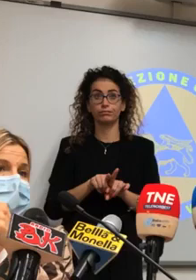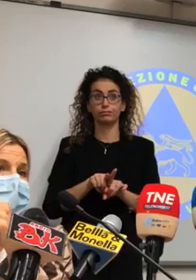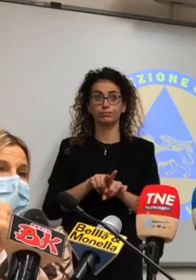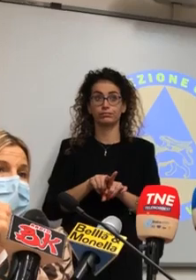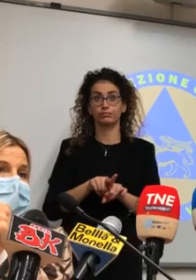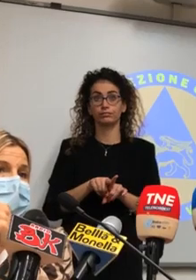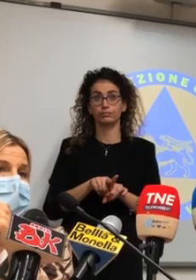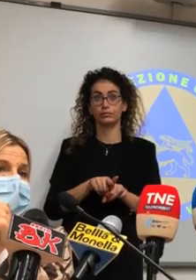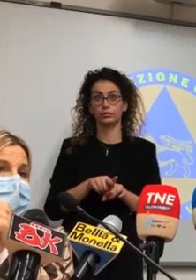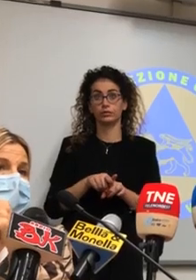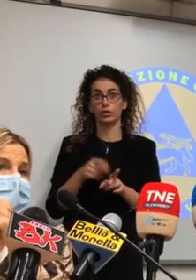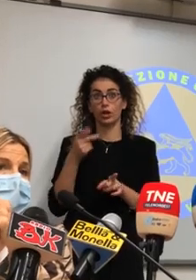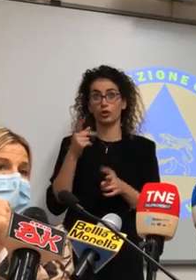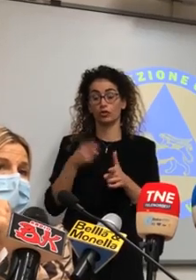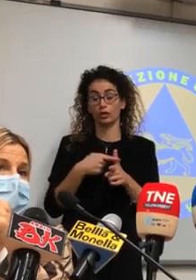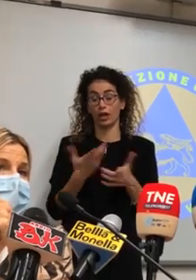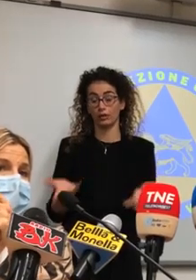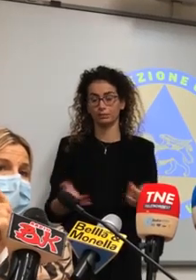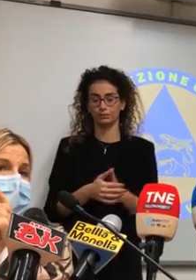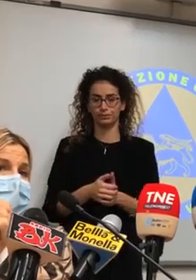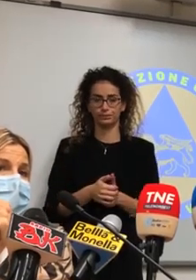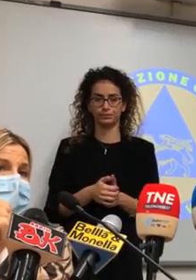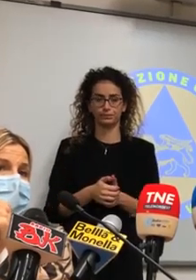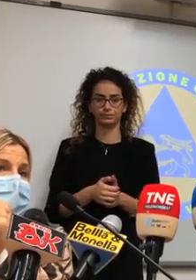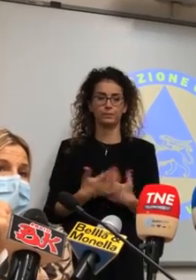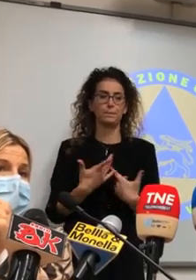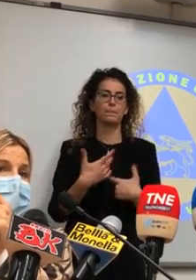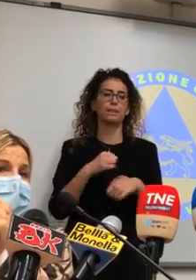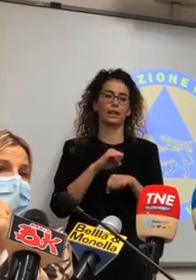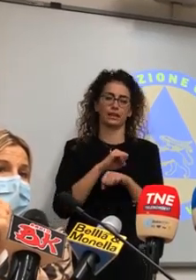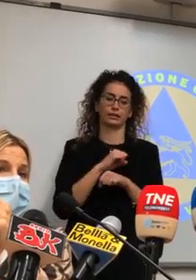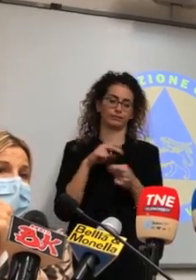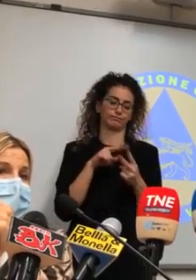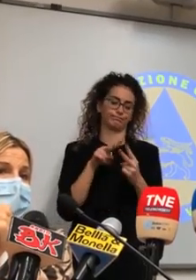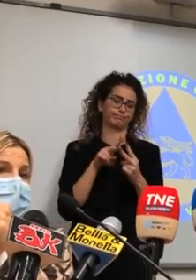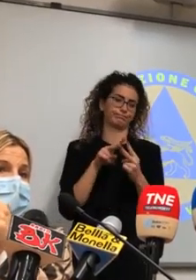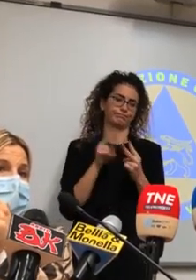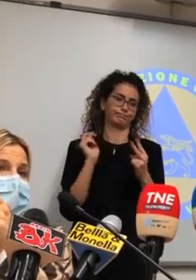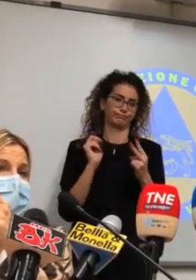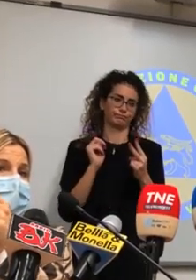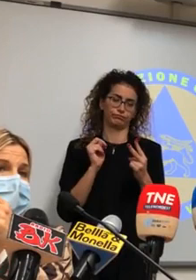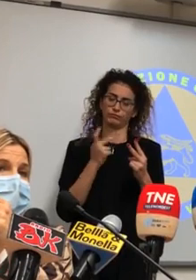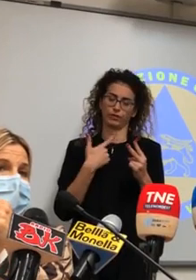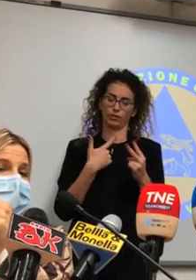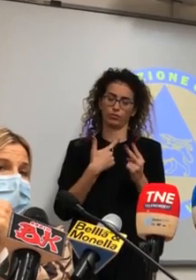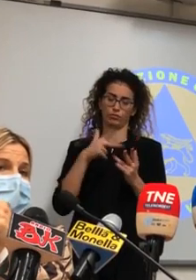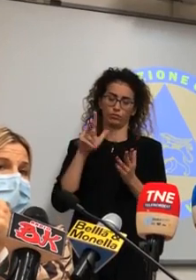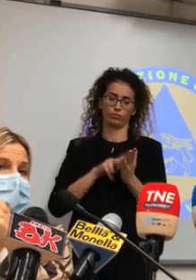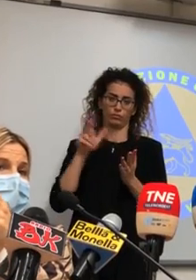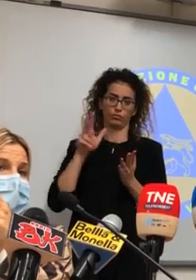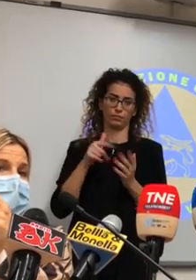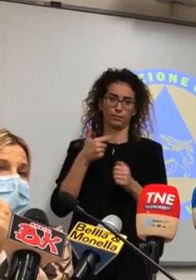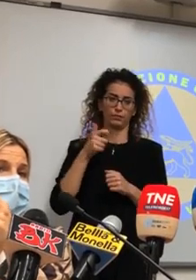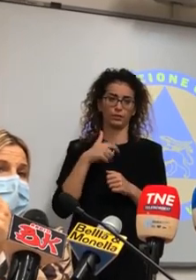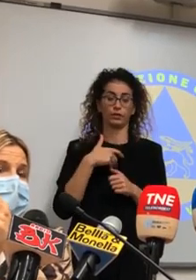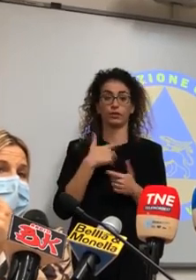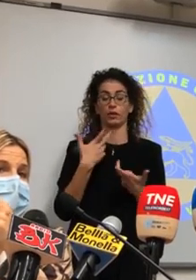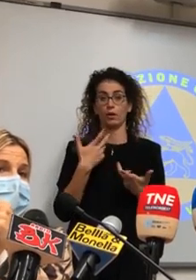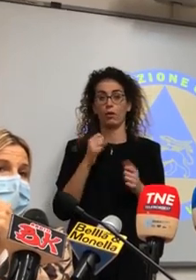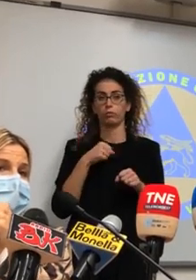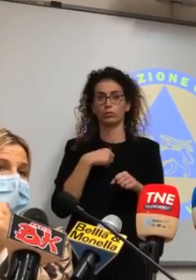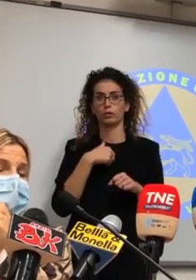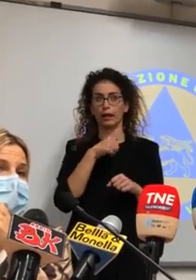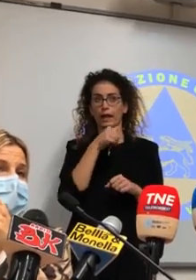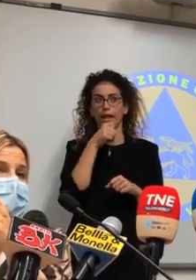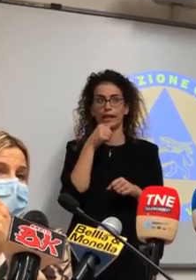gennaio. E quindi penso che accadranno queste due cose, comunque le autorizzeranno, perché ci sarà anche la necessità di